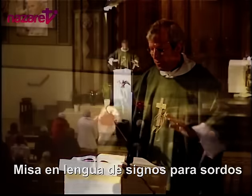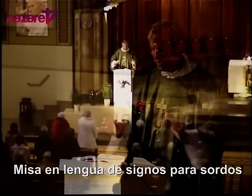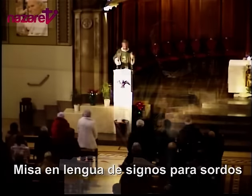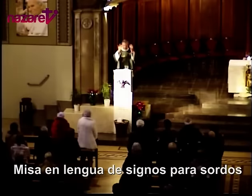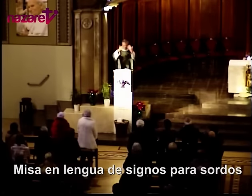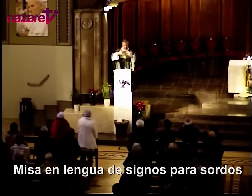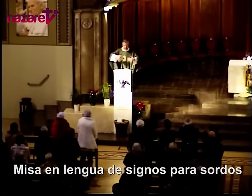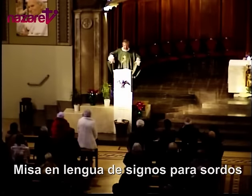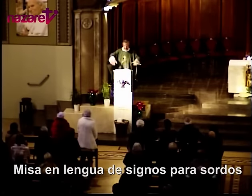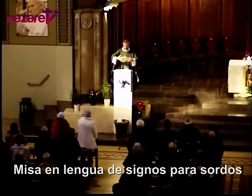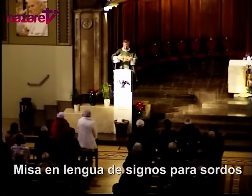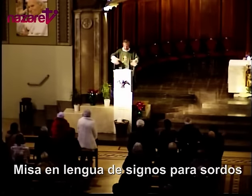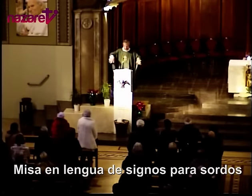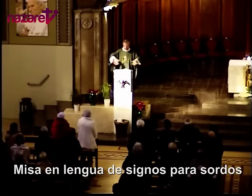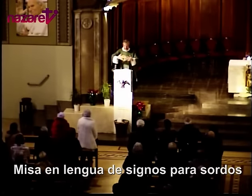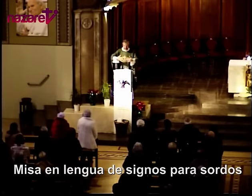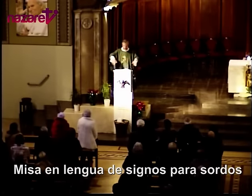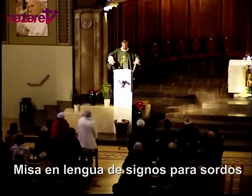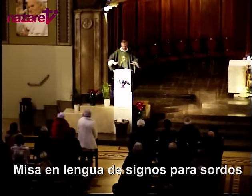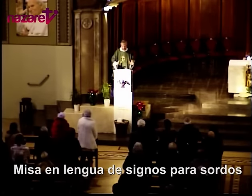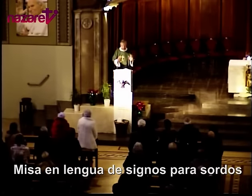aleluya, aleluya, aleluya.